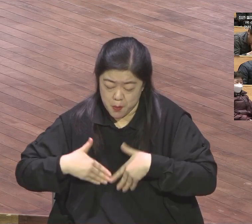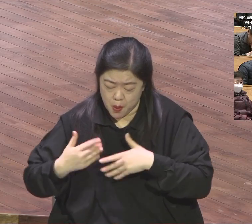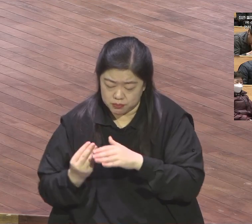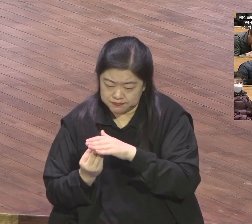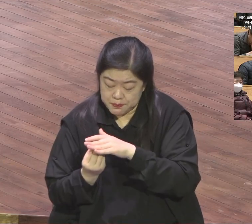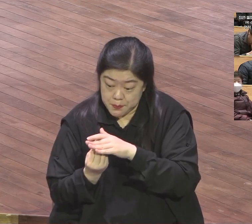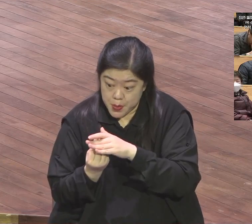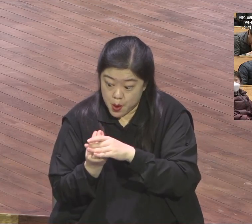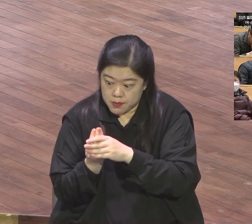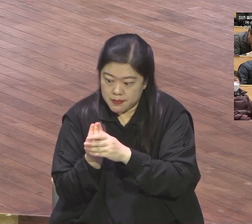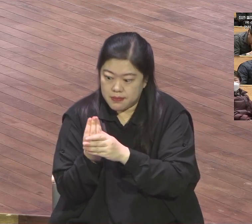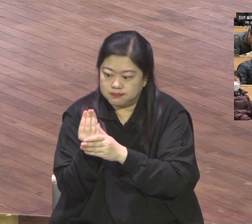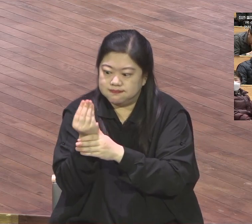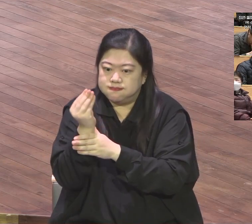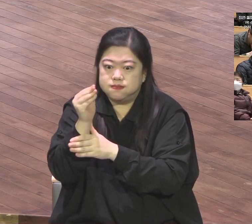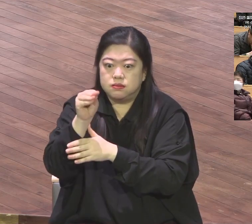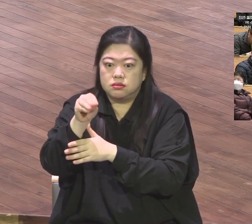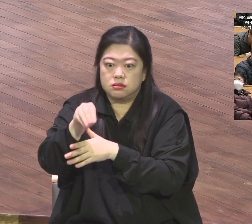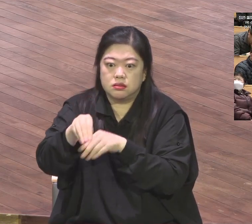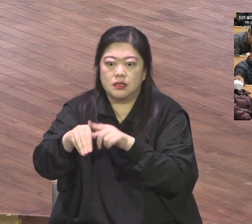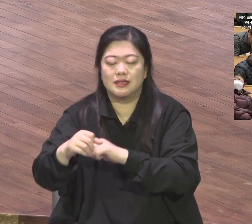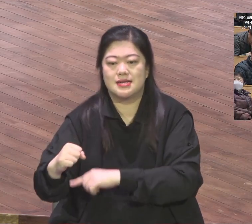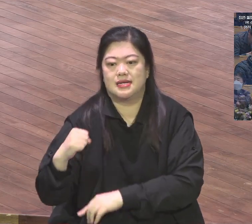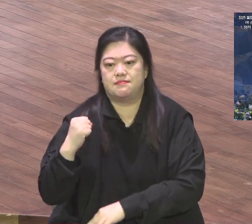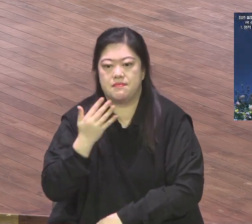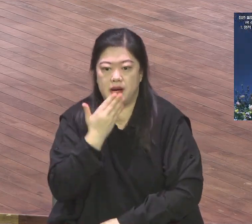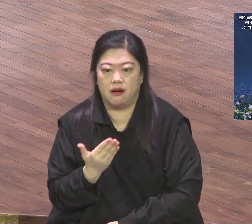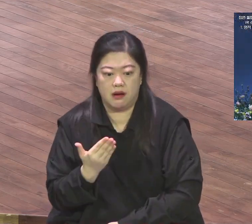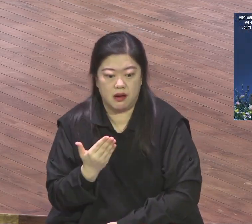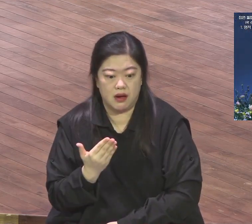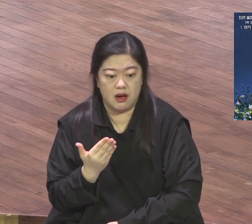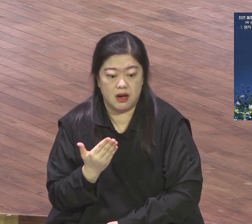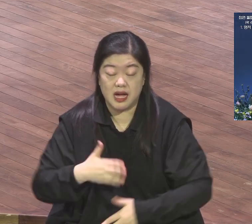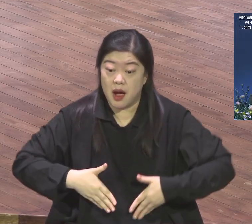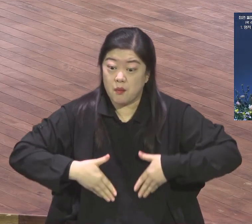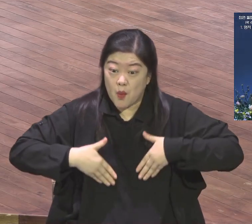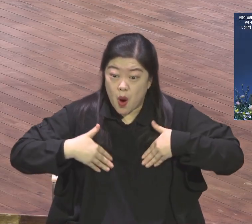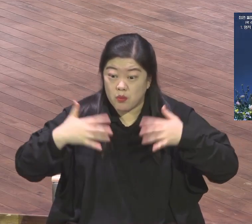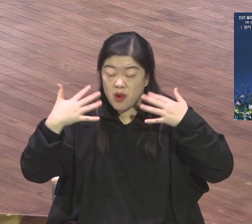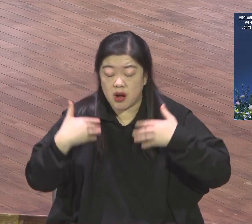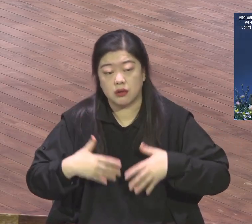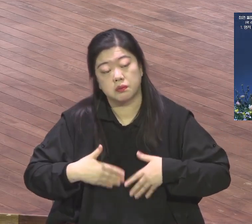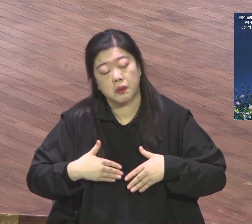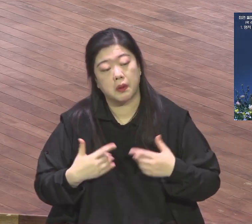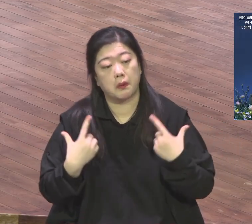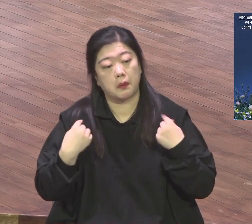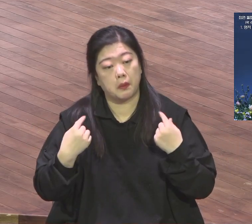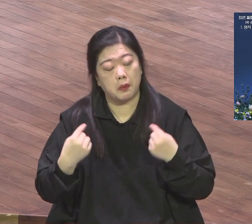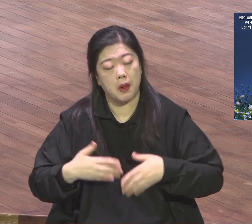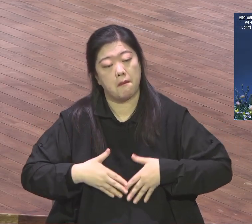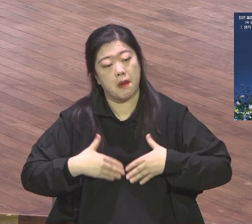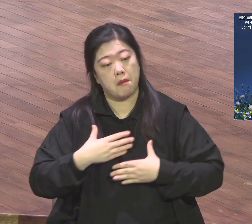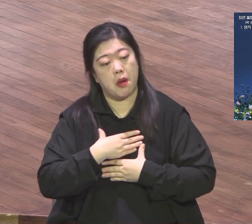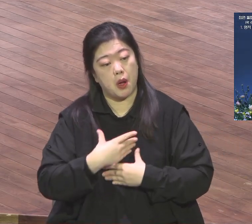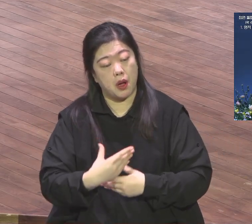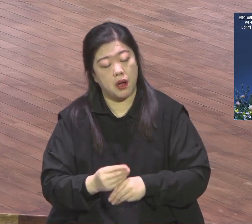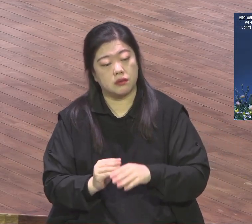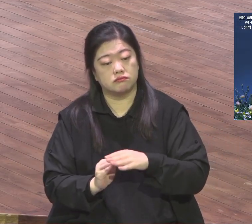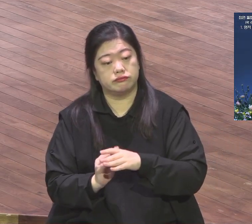불평하고 엄마하고 하나님이 살아있니 없니 뭐 교회 다해도 별 수 없더라 맨 불신앙적인 말하면 여러분만